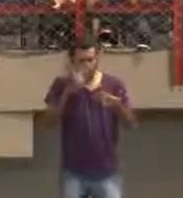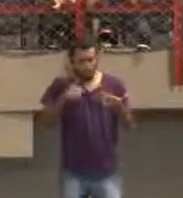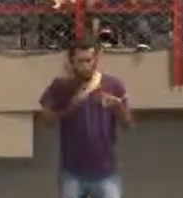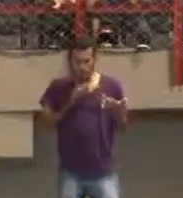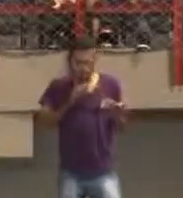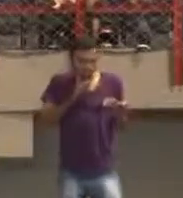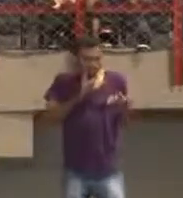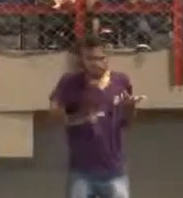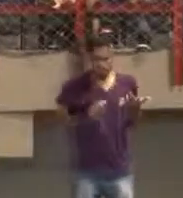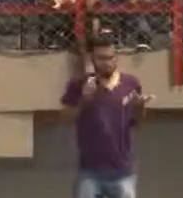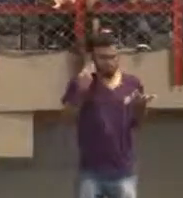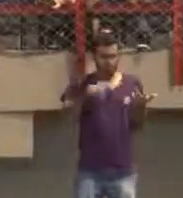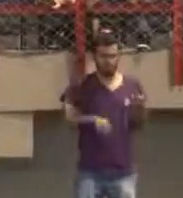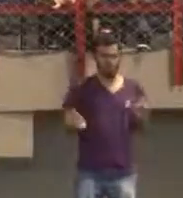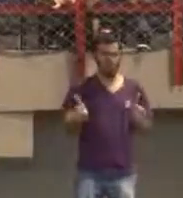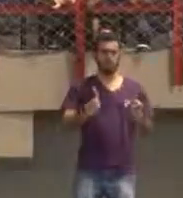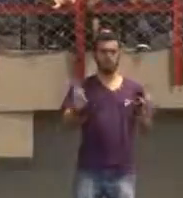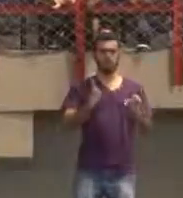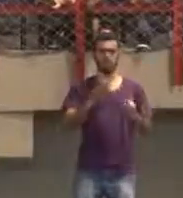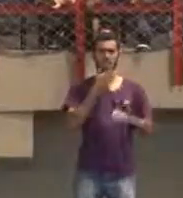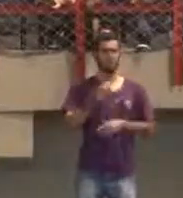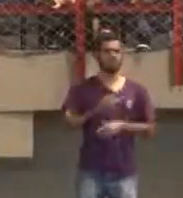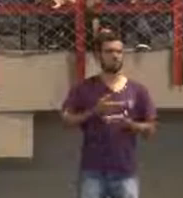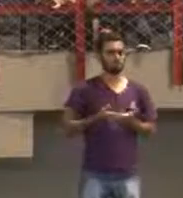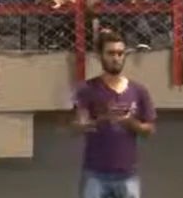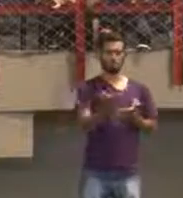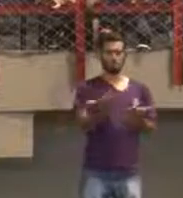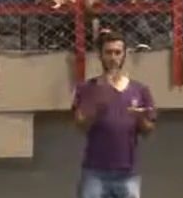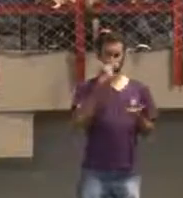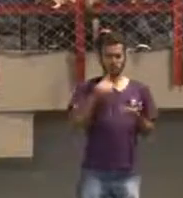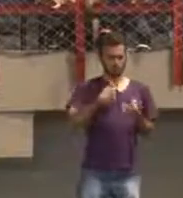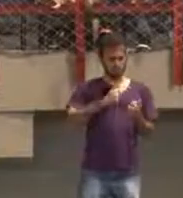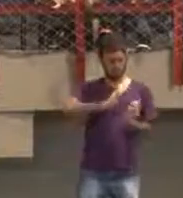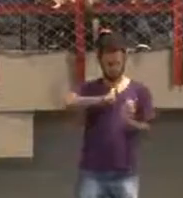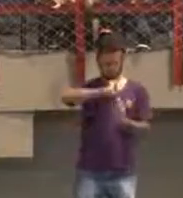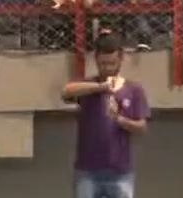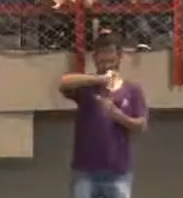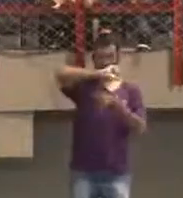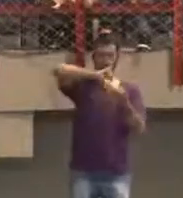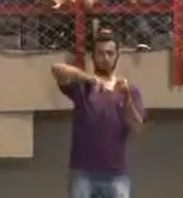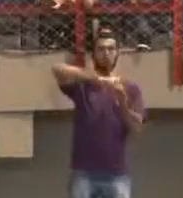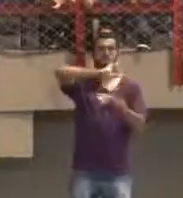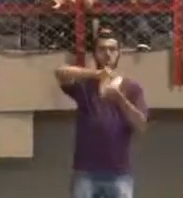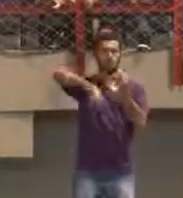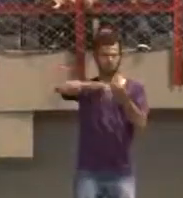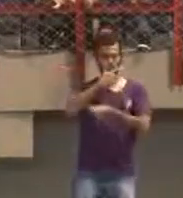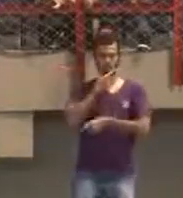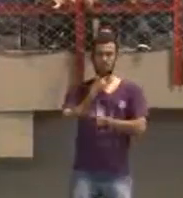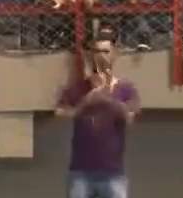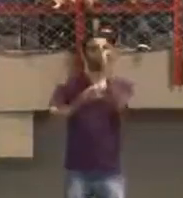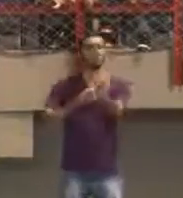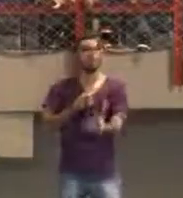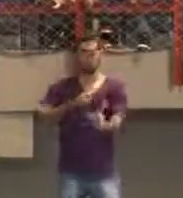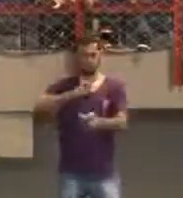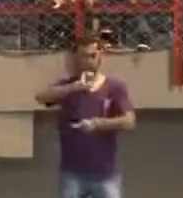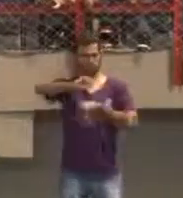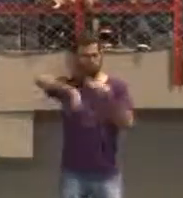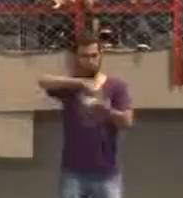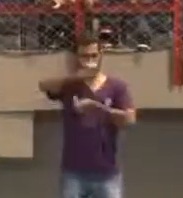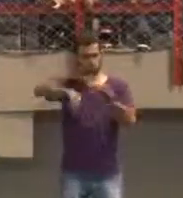não precisasse mais ser homem ou estivesse se transformando numa máquina. Anote o nome